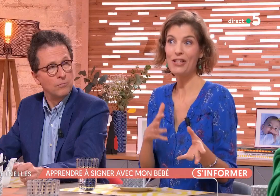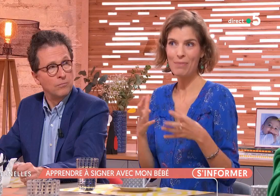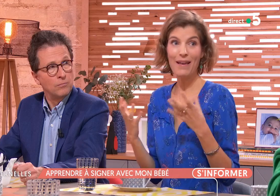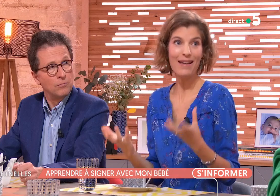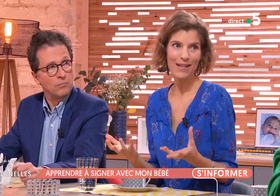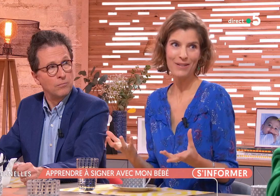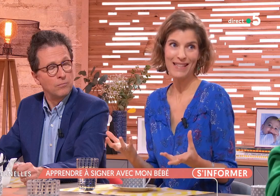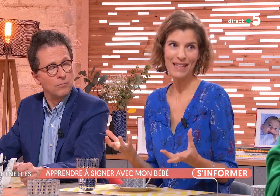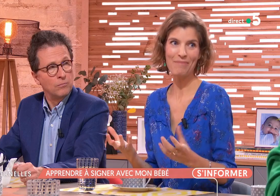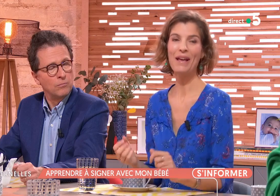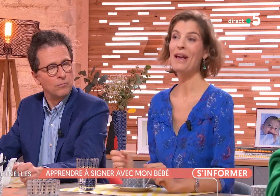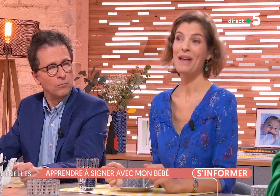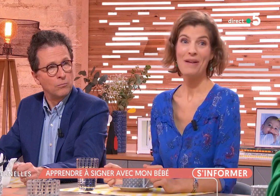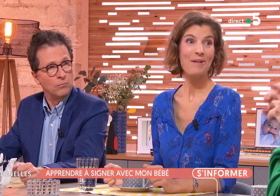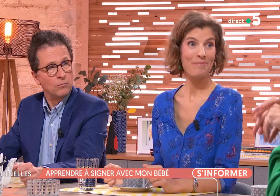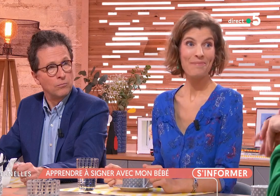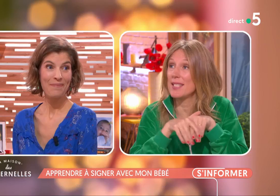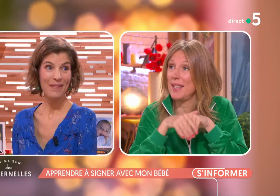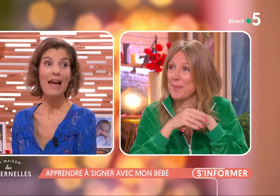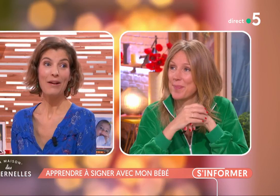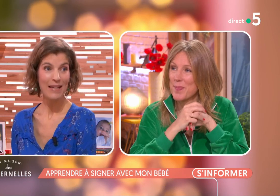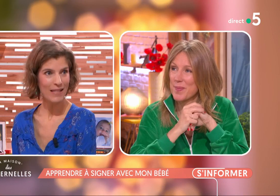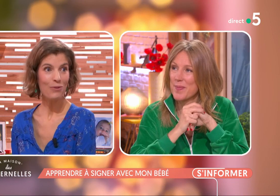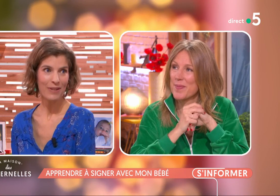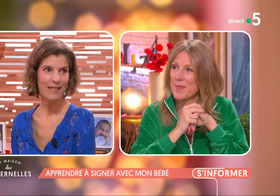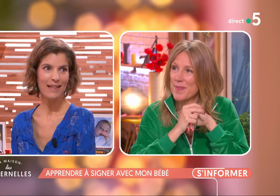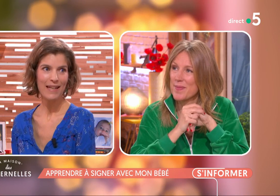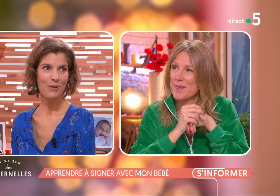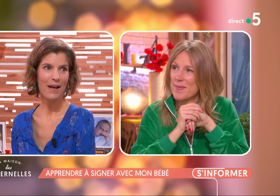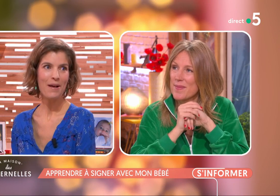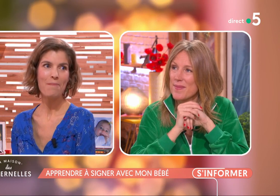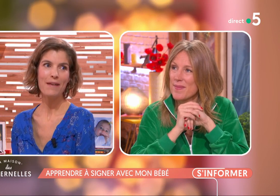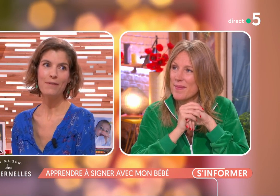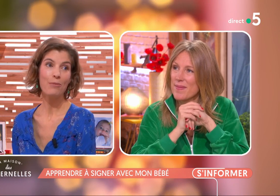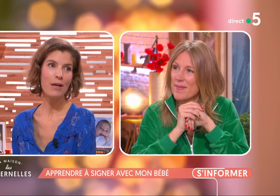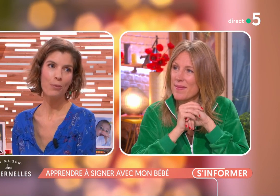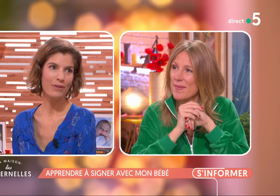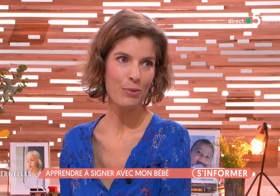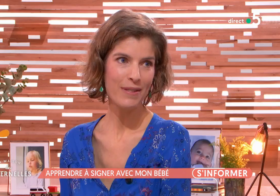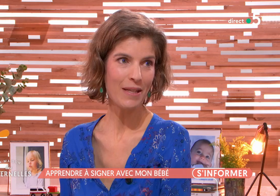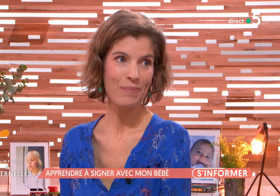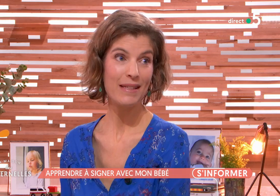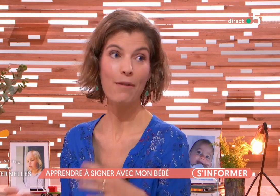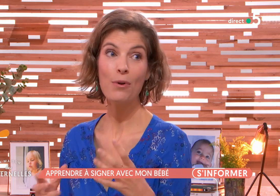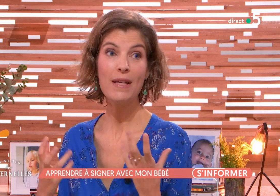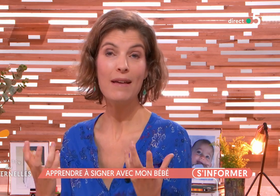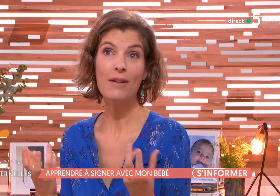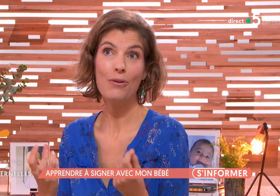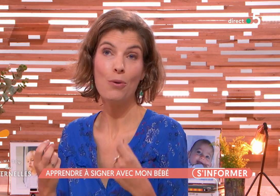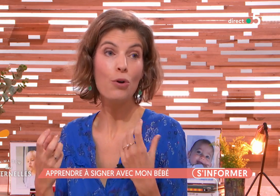chaque pays a sa langue des signes. Il n pas une langue universelle. Alors, il existe une langue des signes internationale, mais finalement, qui comporte très peu de signes. Et c'est vraiment lié au